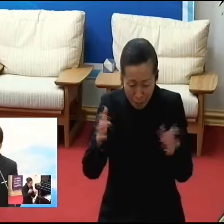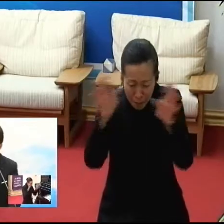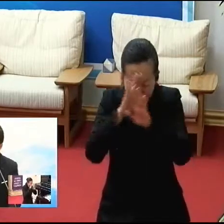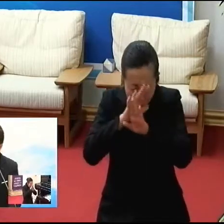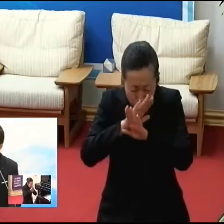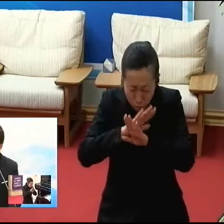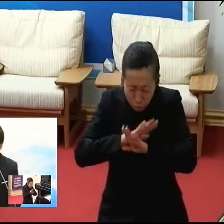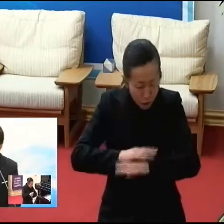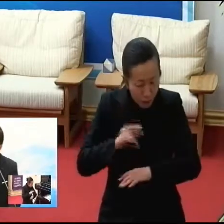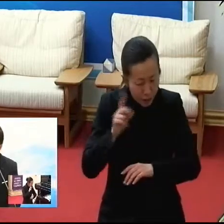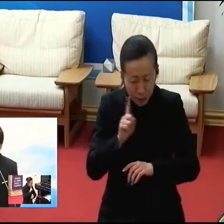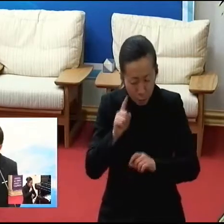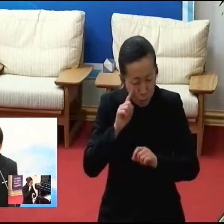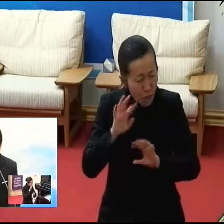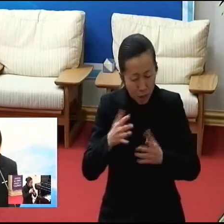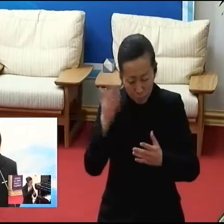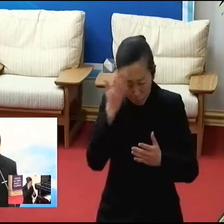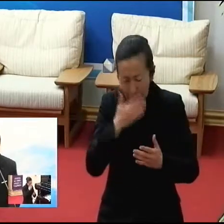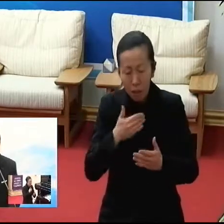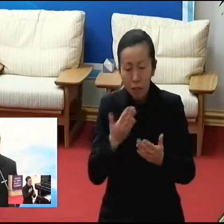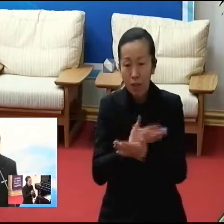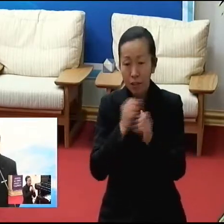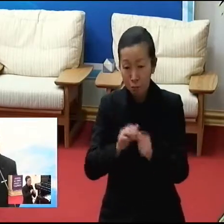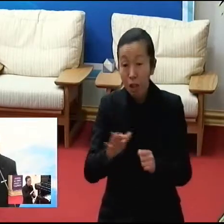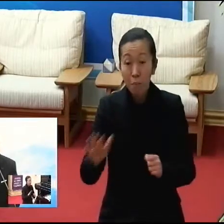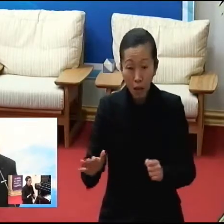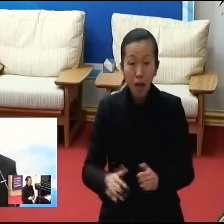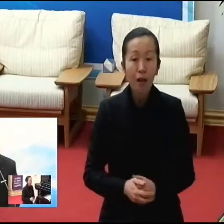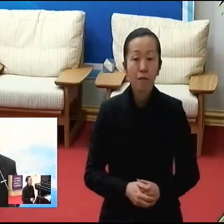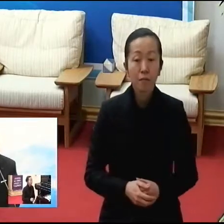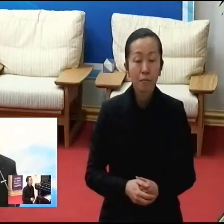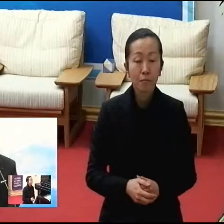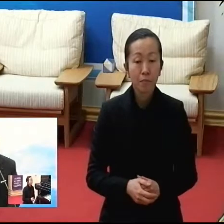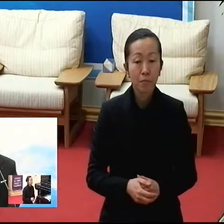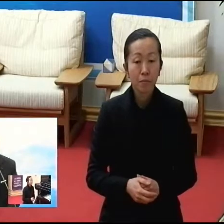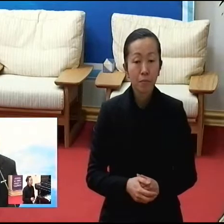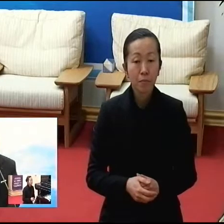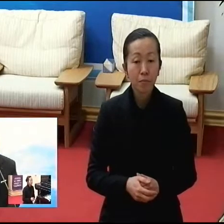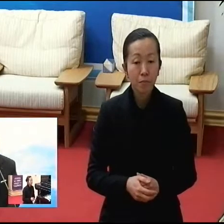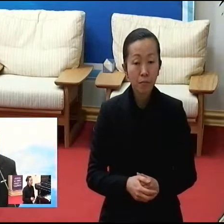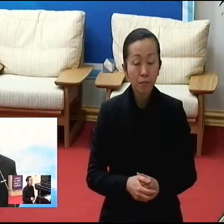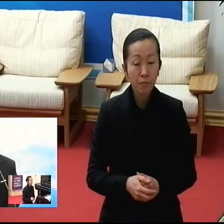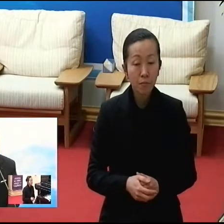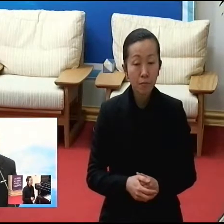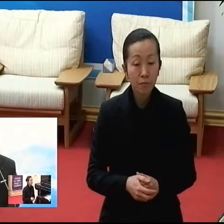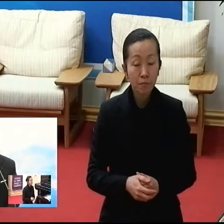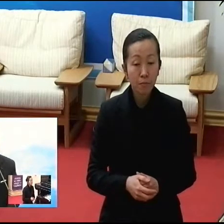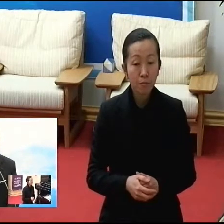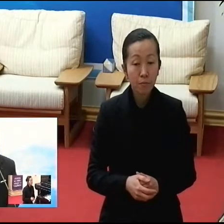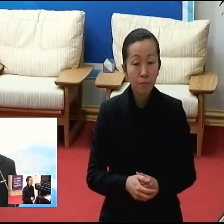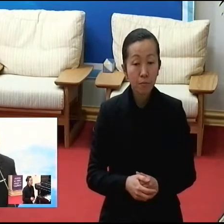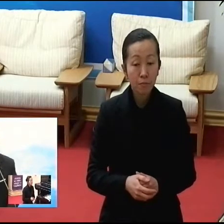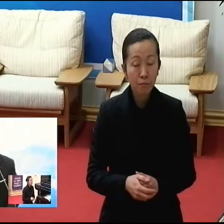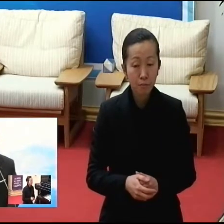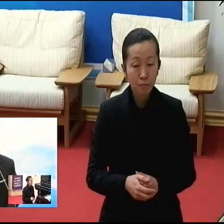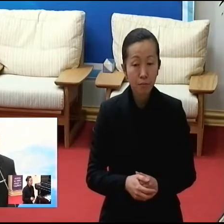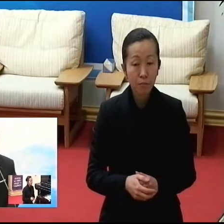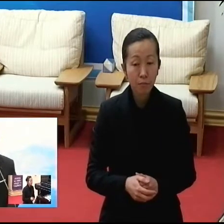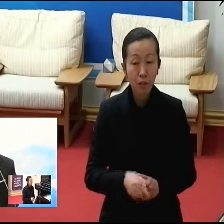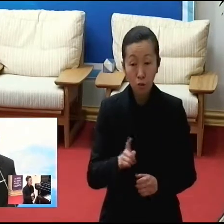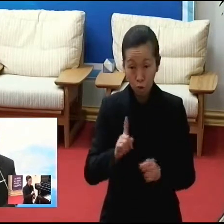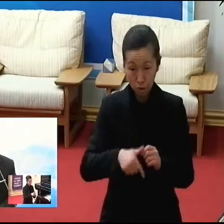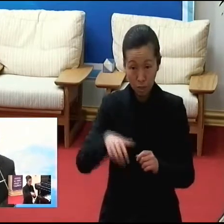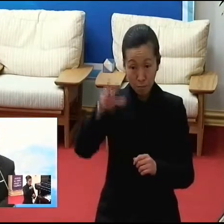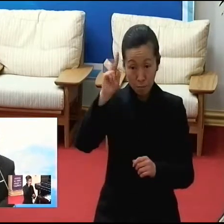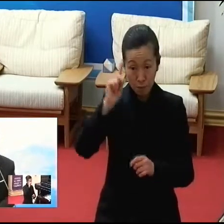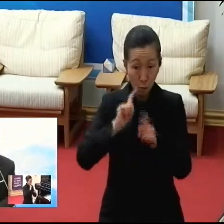になるとき、 예, 그 하나님의 말씀이 떠올라서 힘을 얻게 된다면 그것이 응답으로 연결됩니다. その